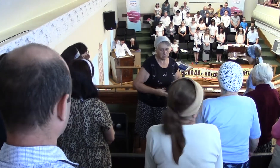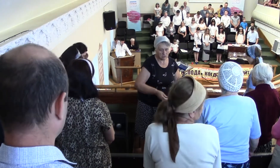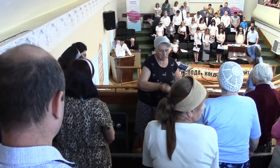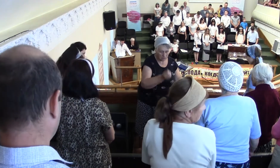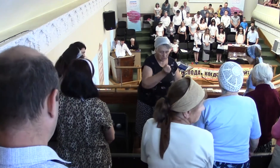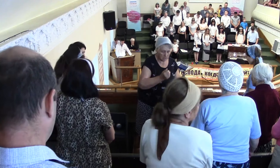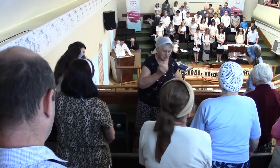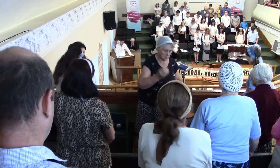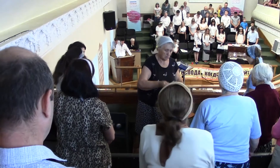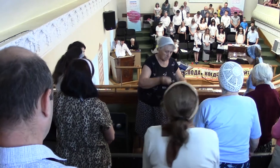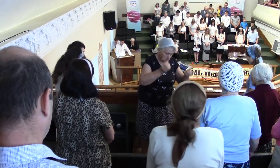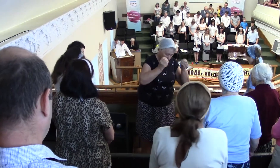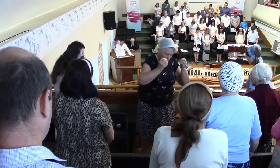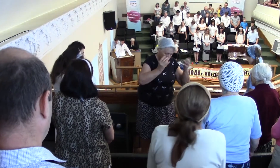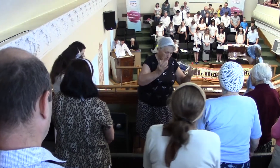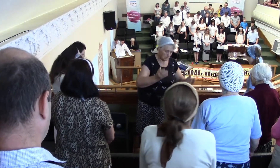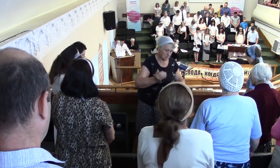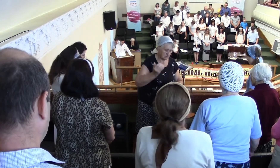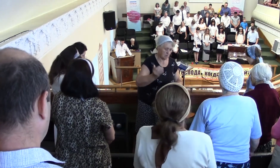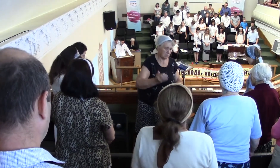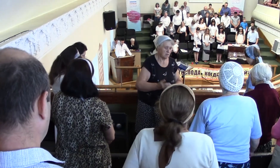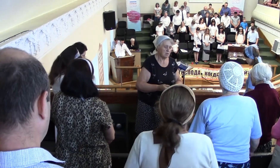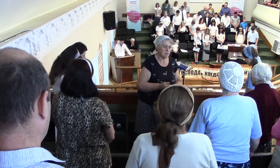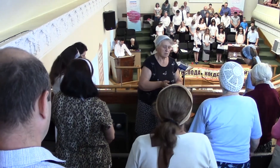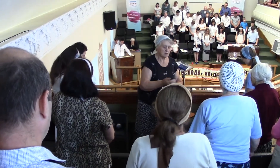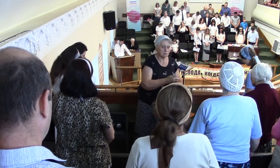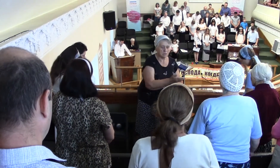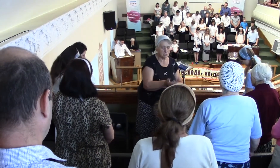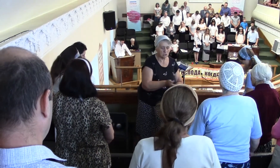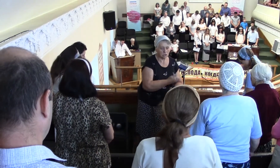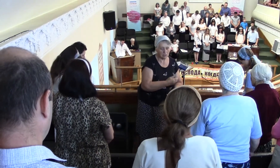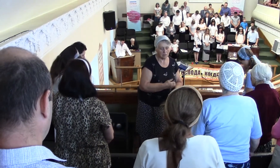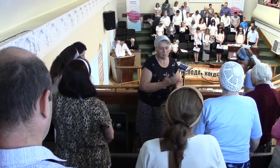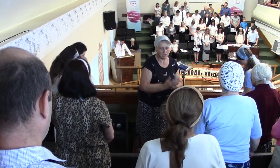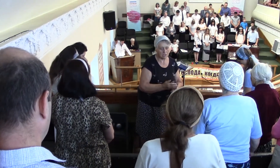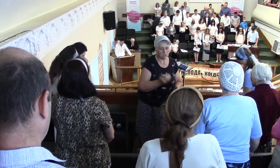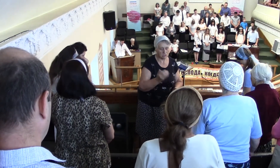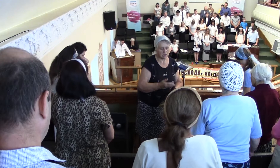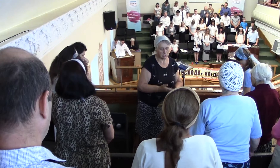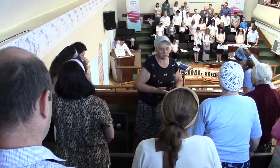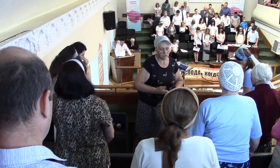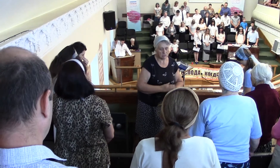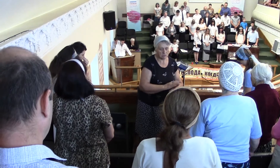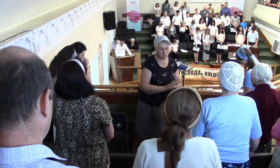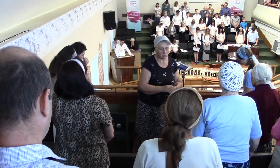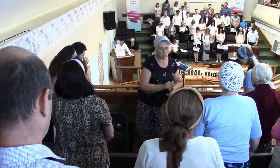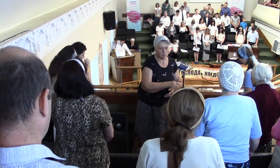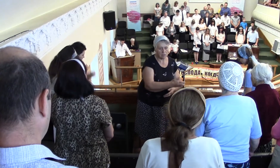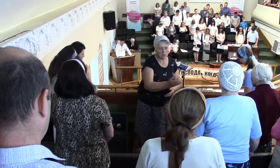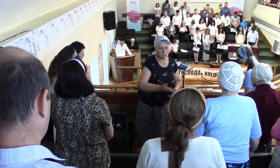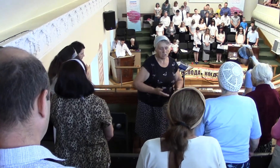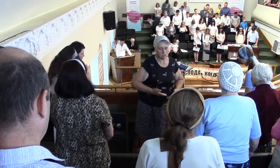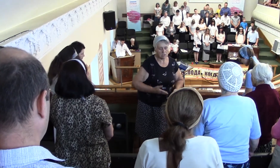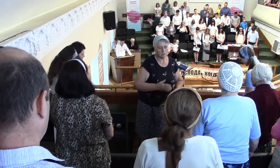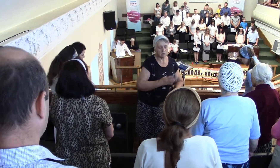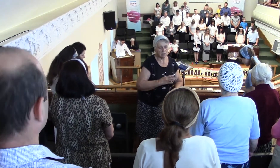имя Твое, потому что мы куплены дорогою ценою. И мы желаем, Господь, принадлежать Тебе, жить свято, и чтобы наша жизнь была